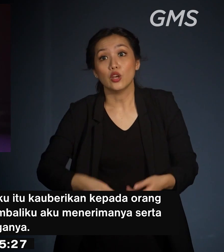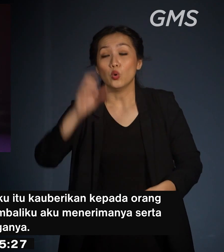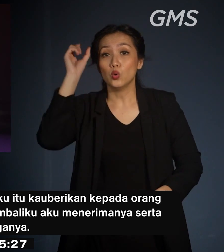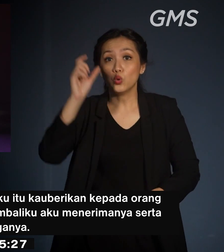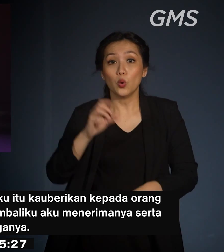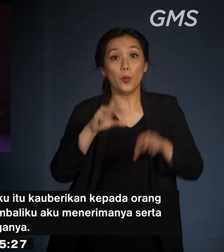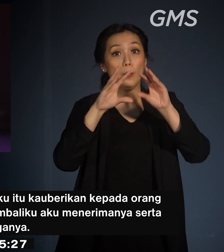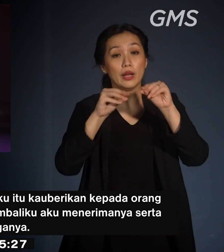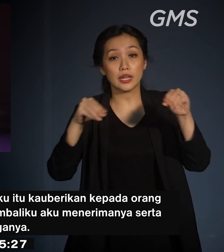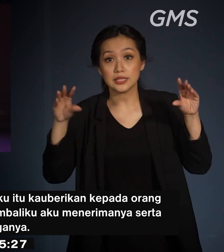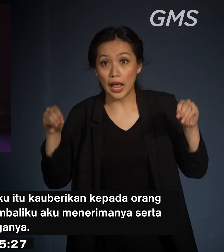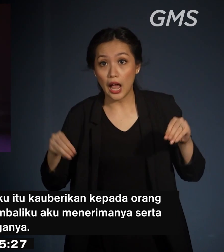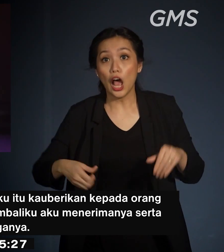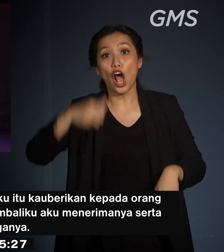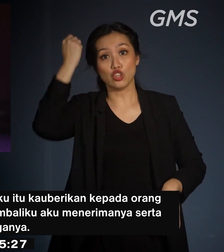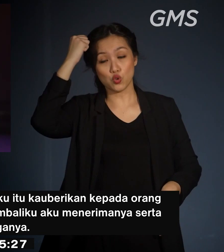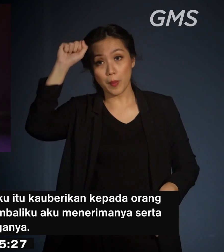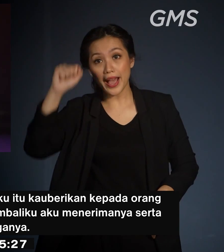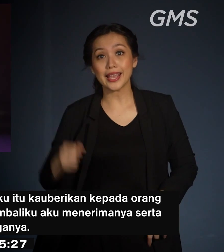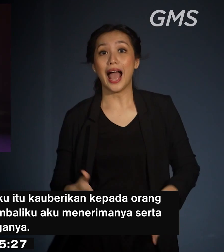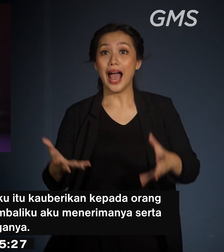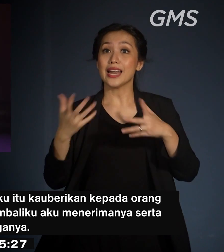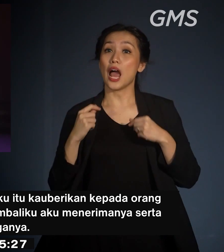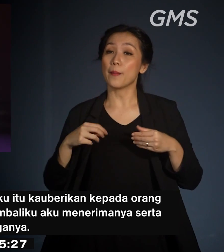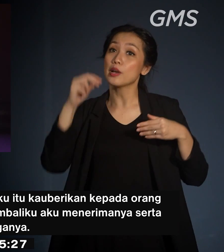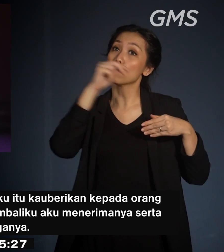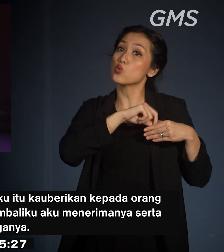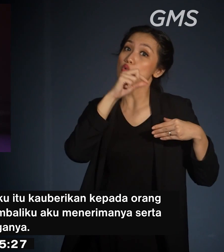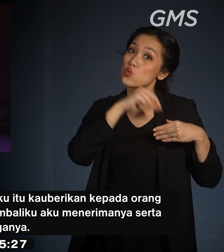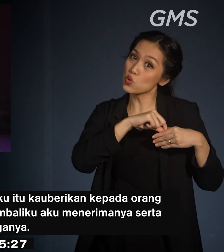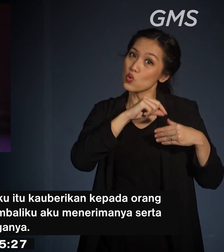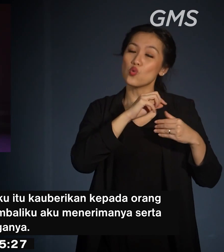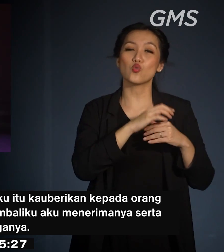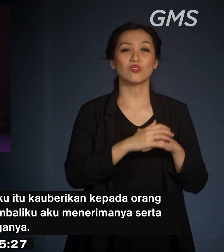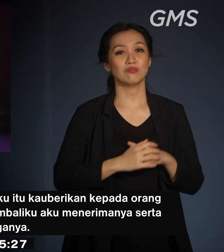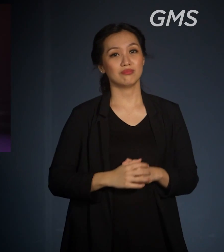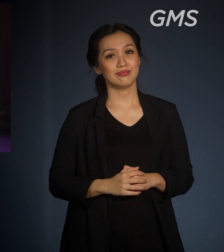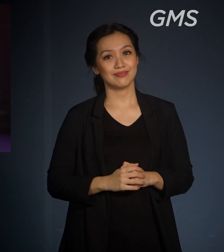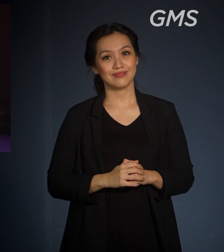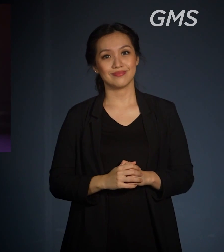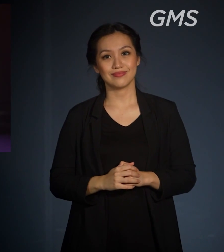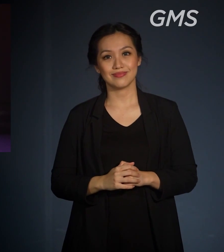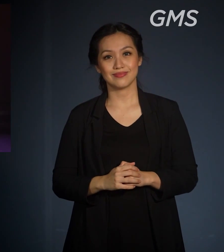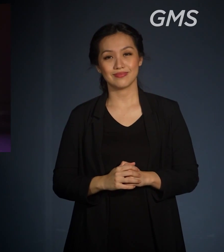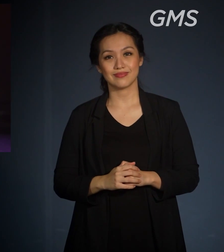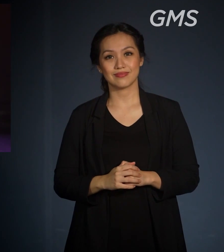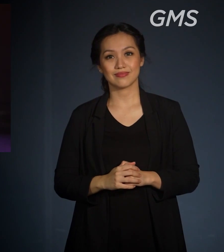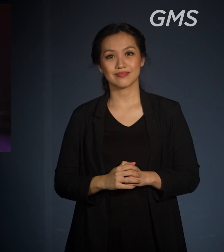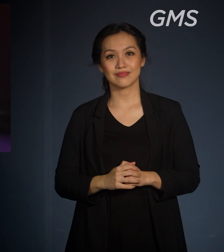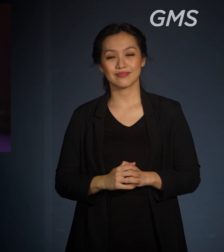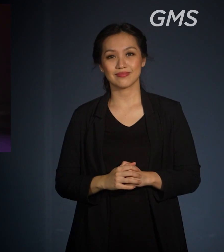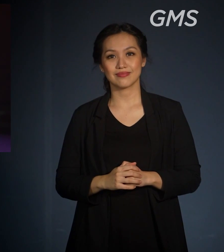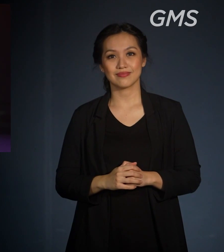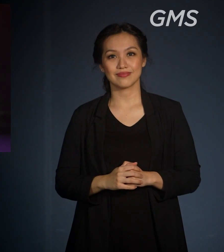supaya sekembaliku aku menerimanya serta dengan bunganya. Dengan kata lain seperti